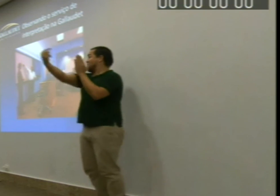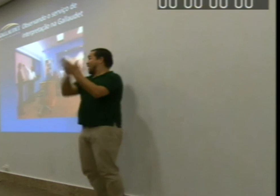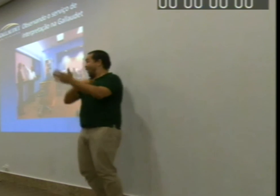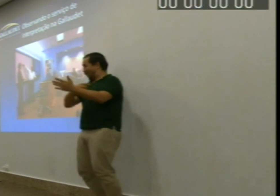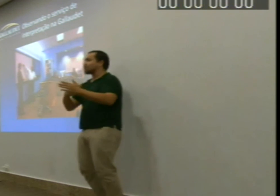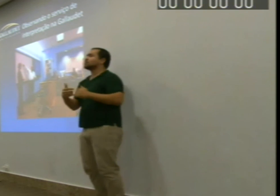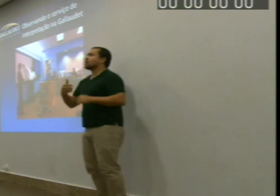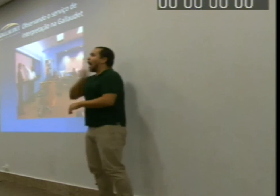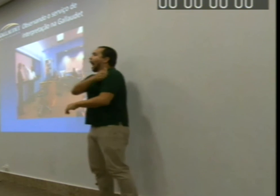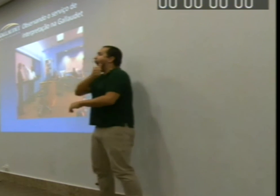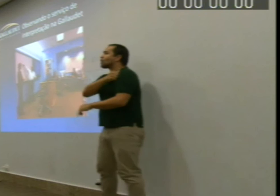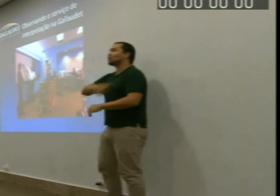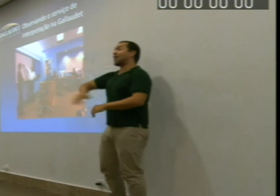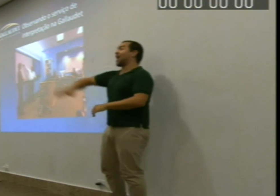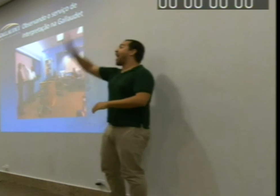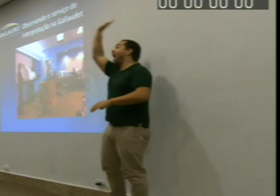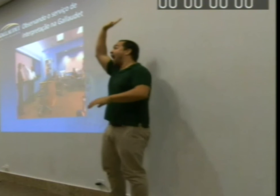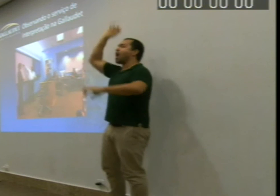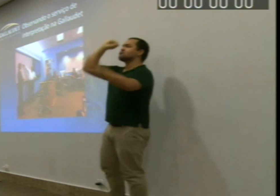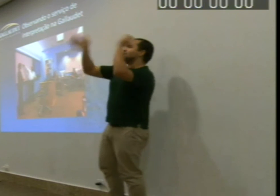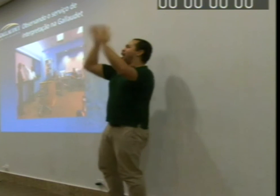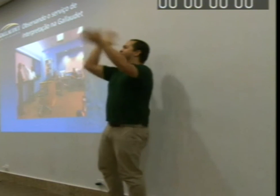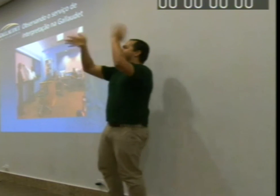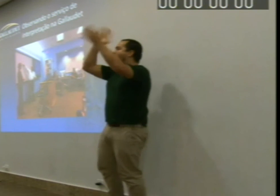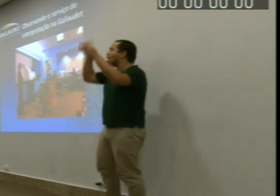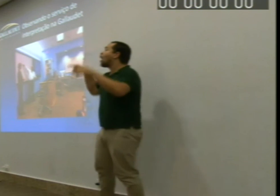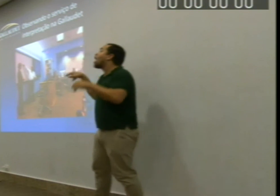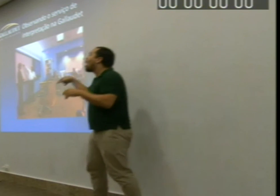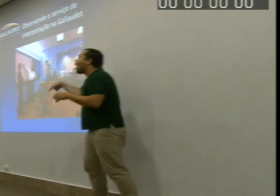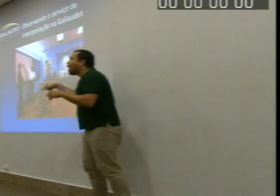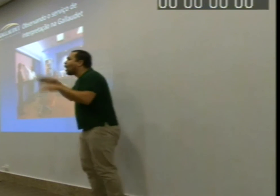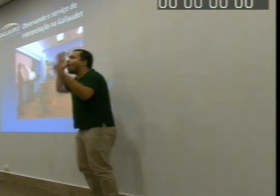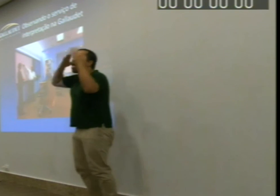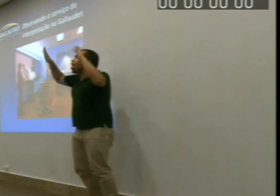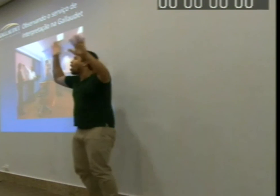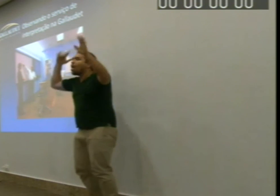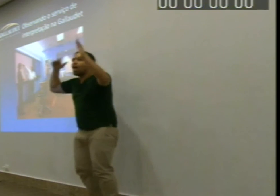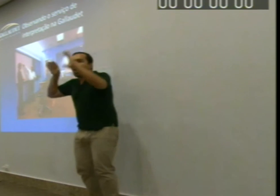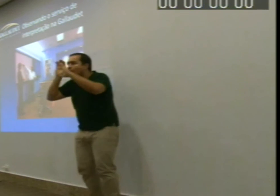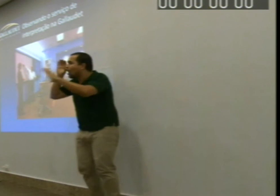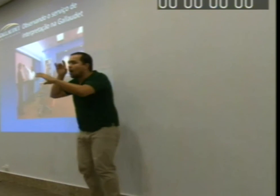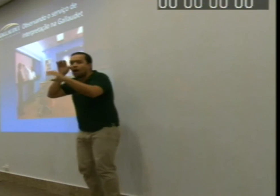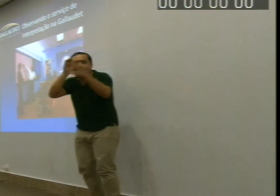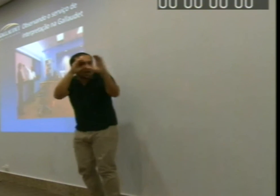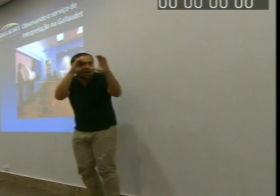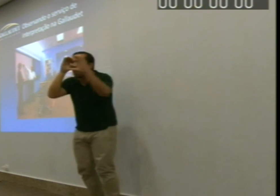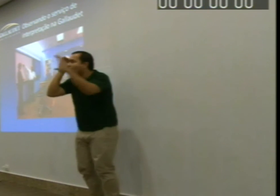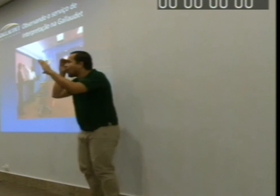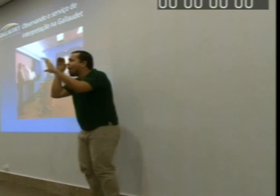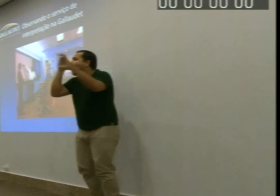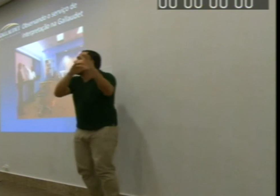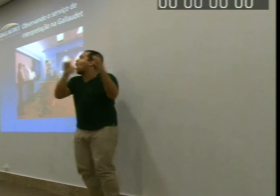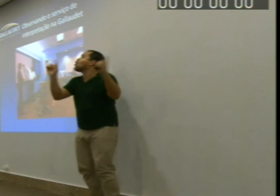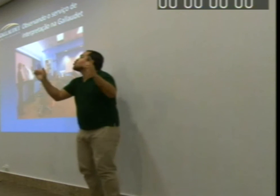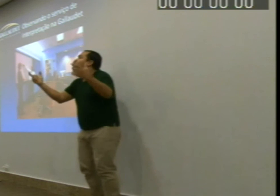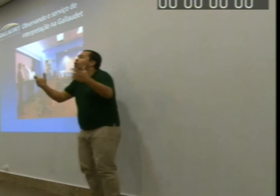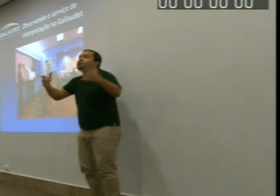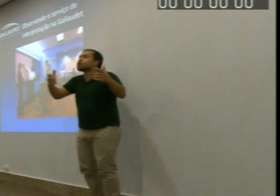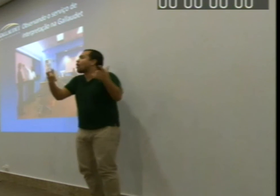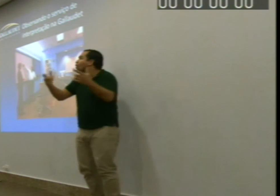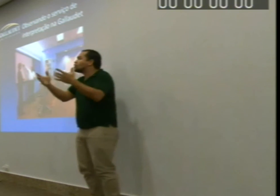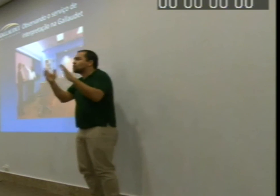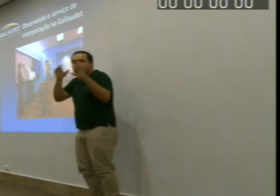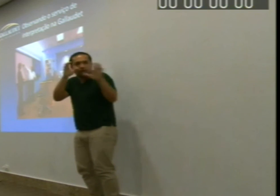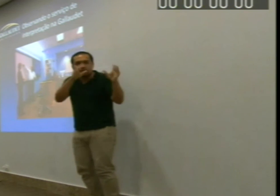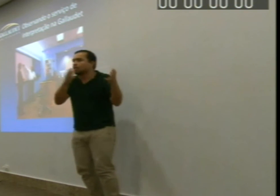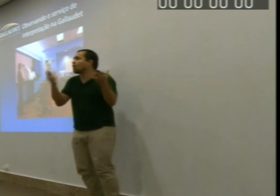perguntava ou se o aluno perguntasse e sinalizasse ele não conseguia olhar ele não conseguia acompanhar ele Perdia o